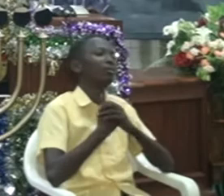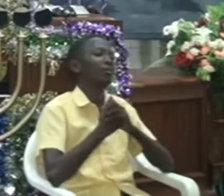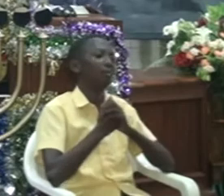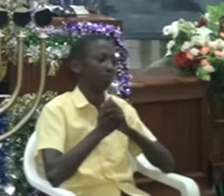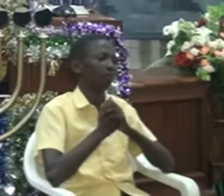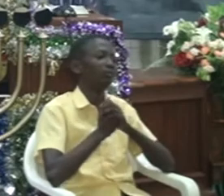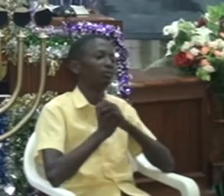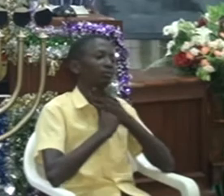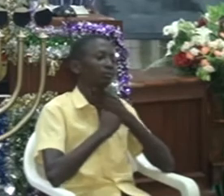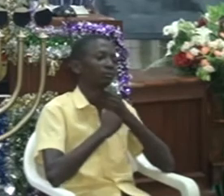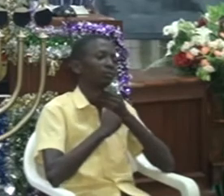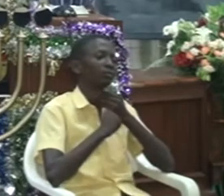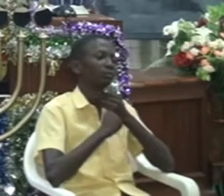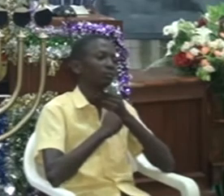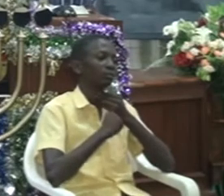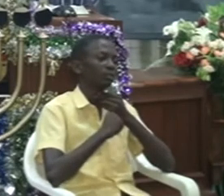malipizi.